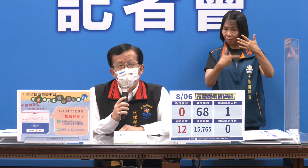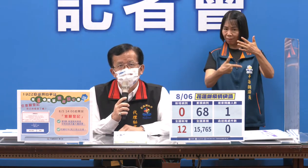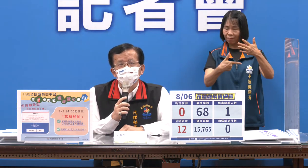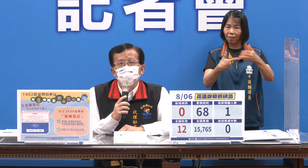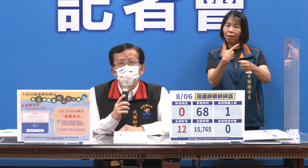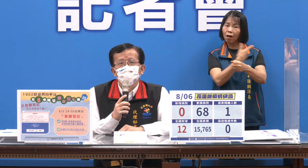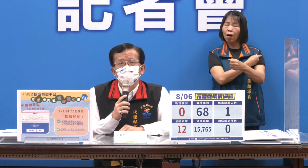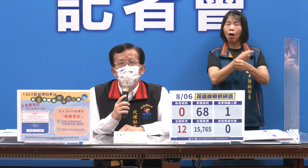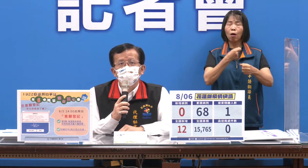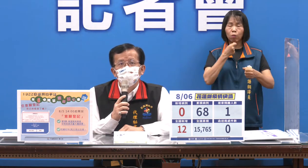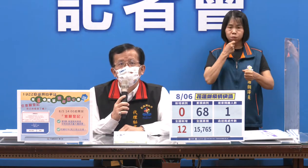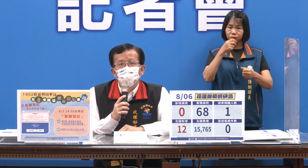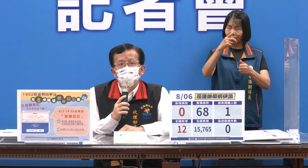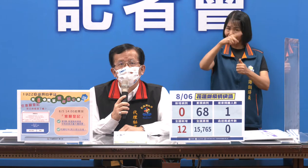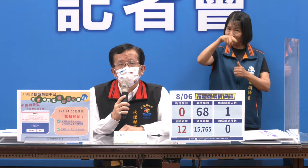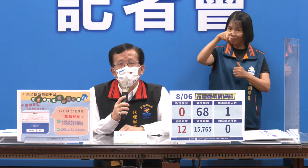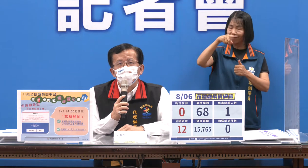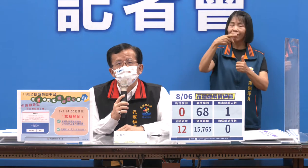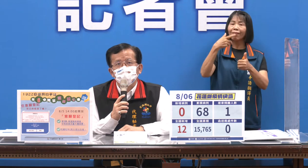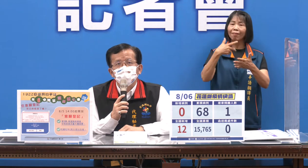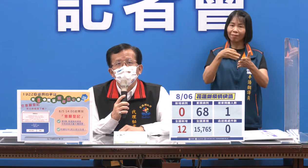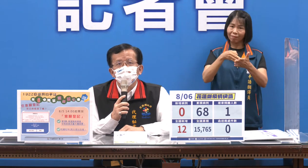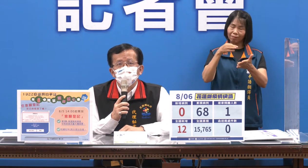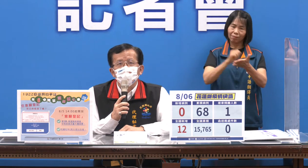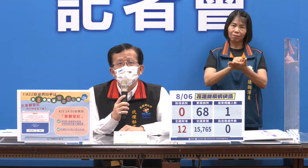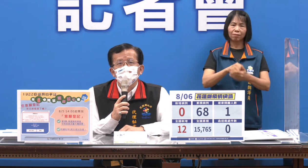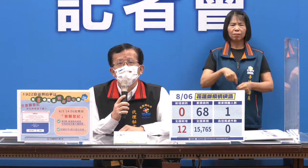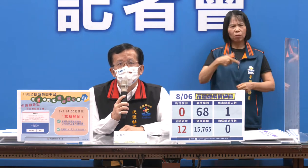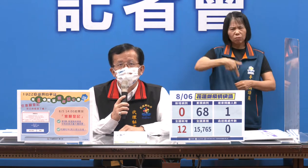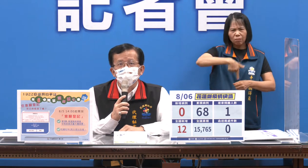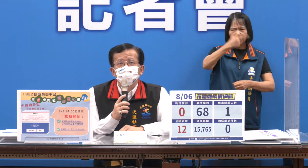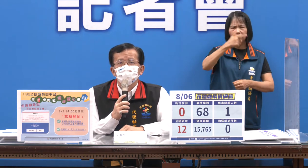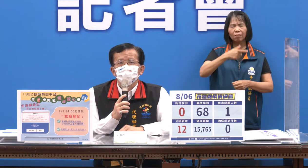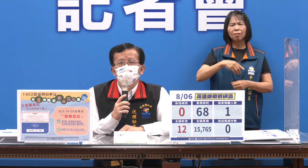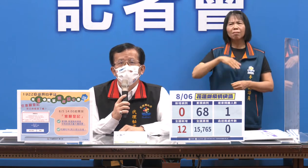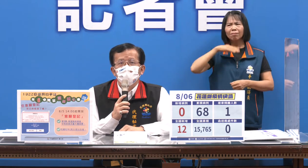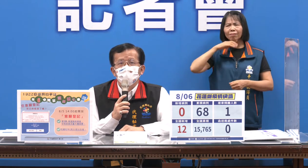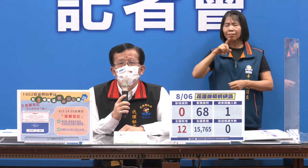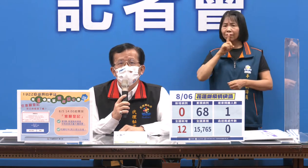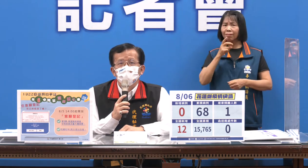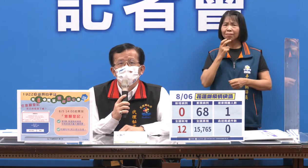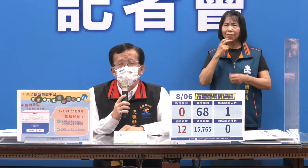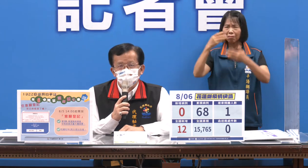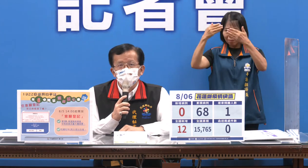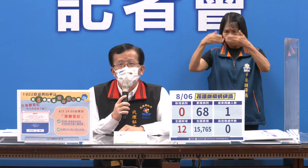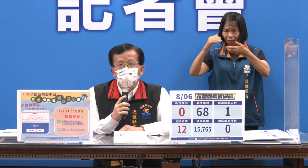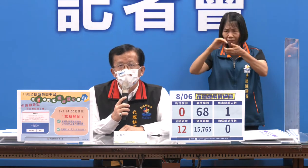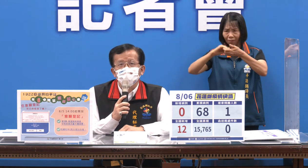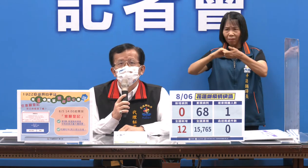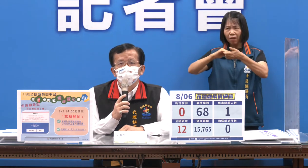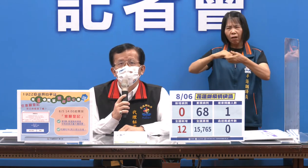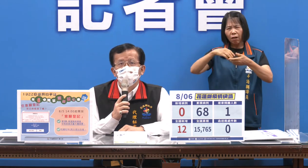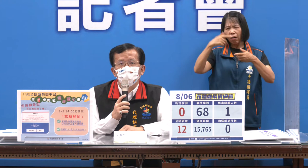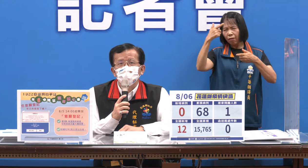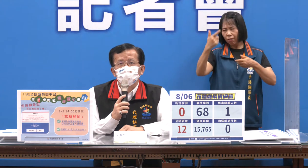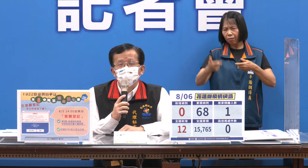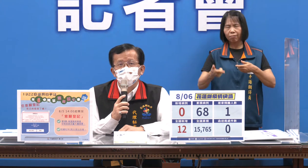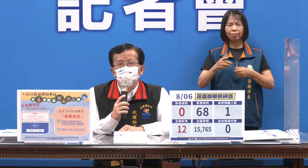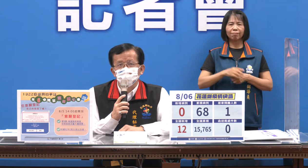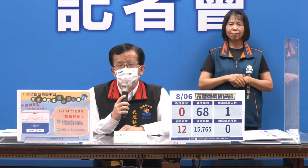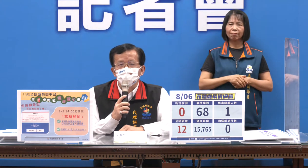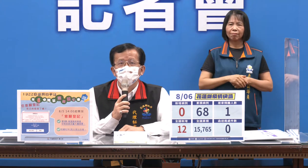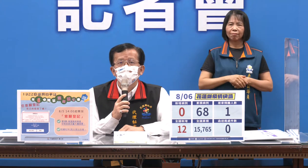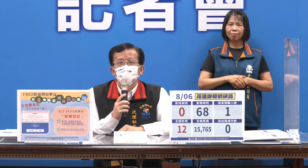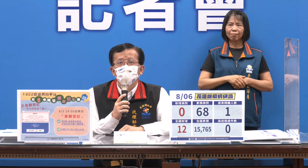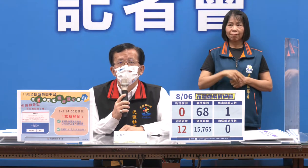来排这个，会比等到中央要核定时间会快，而且比